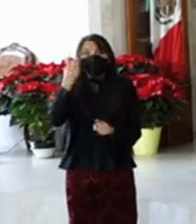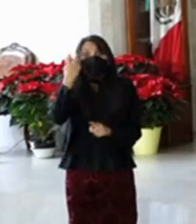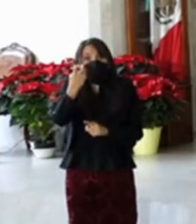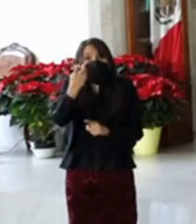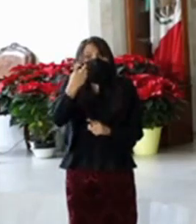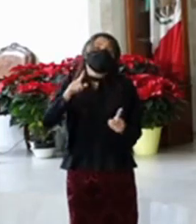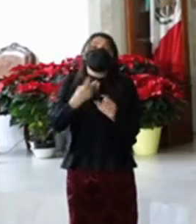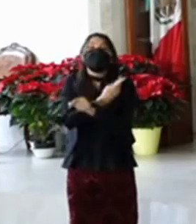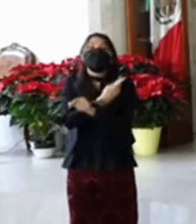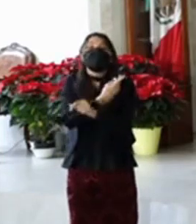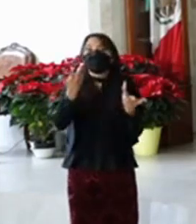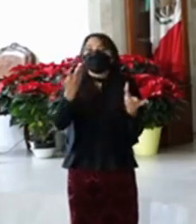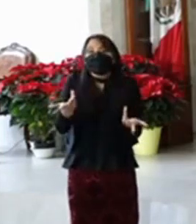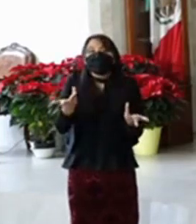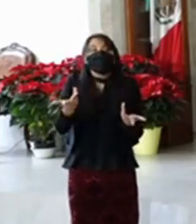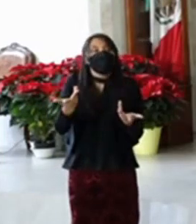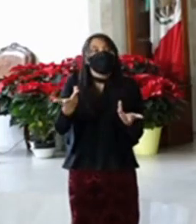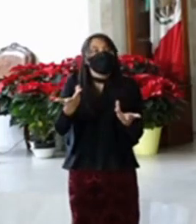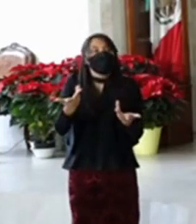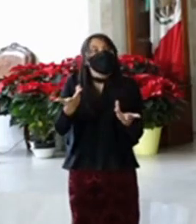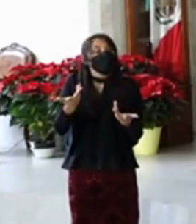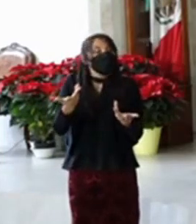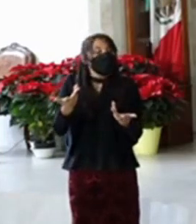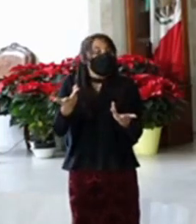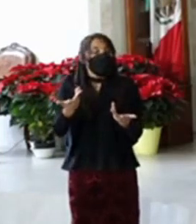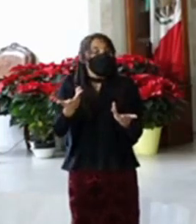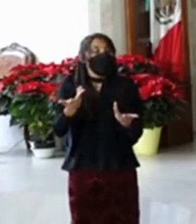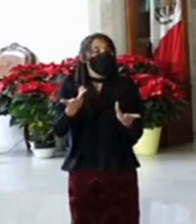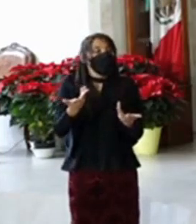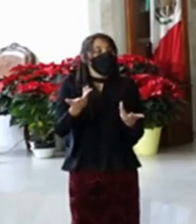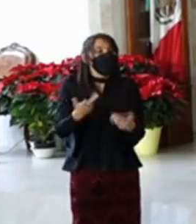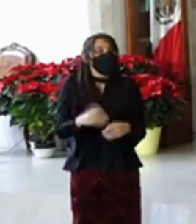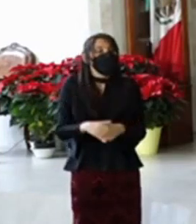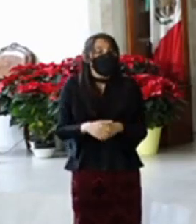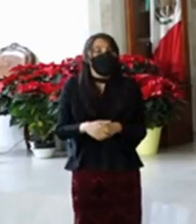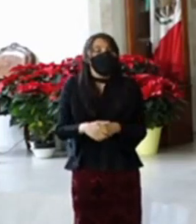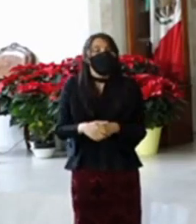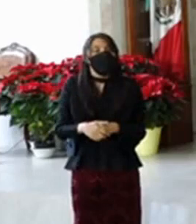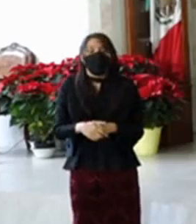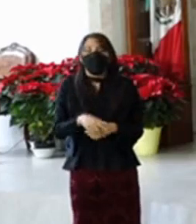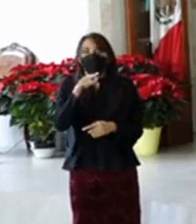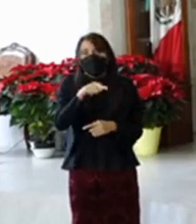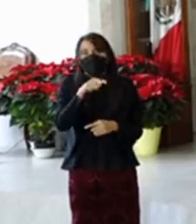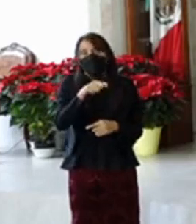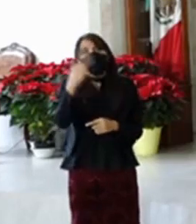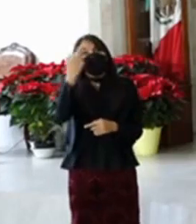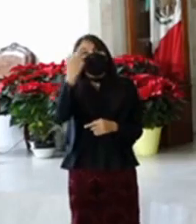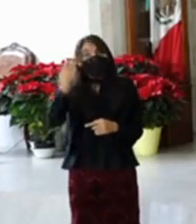Entonces, es en ese momento cuando este rey malvado,